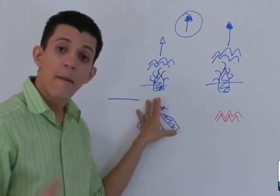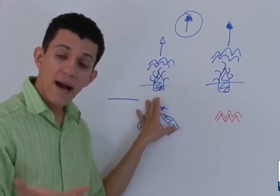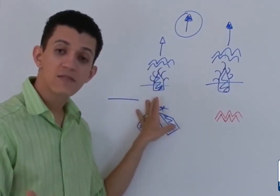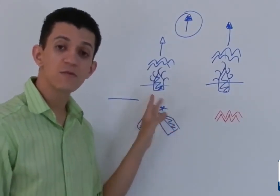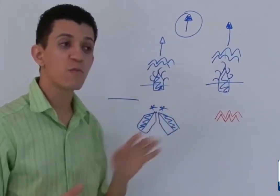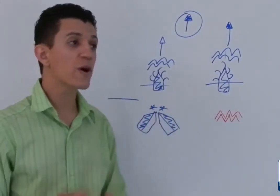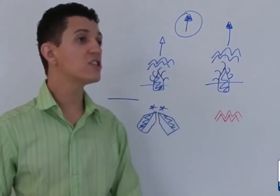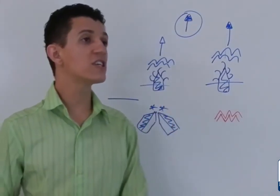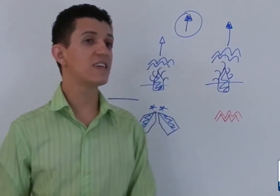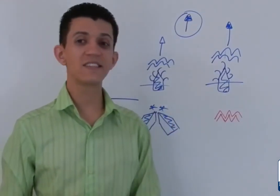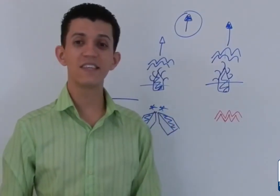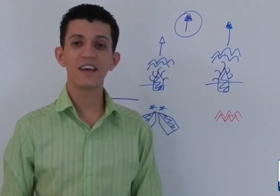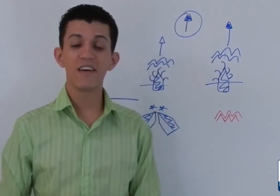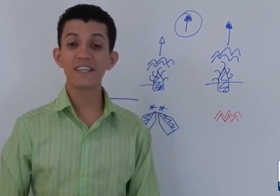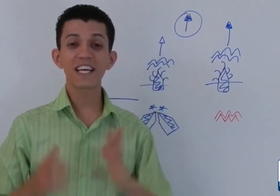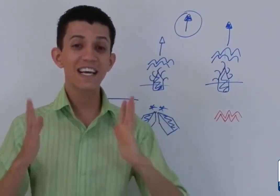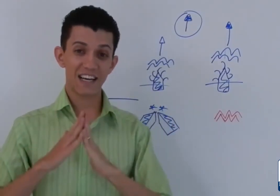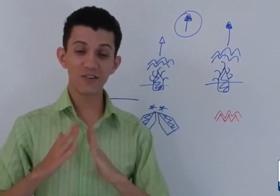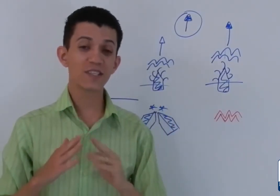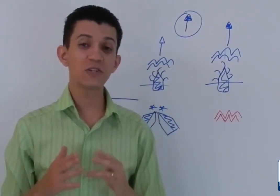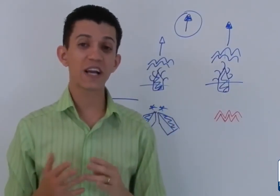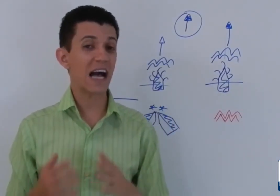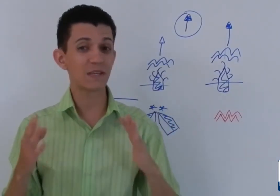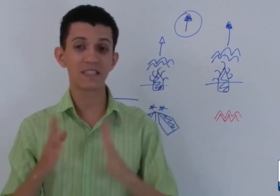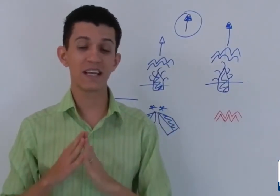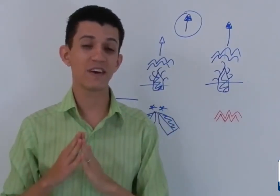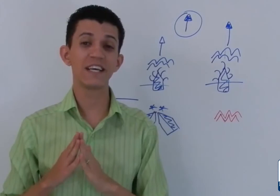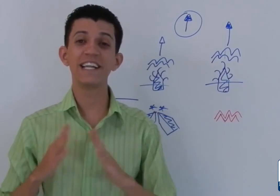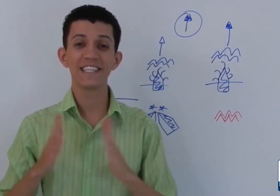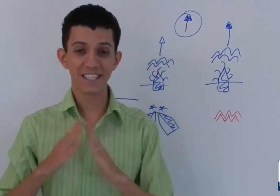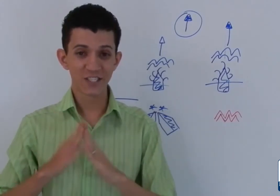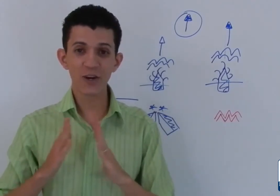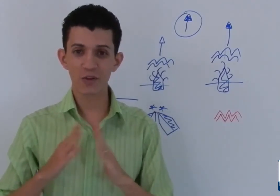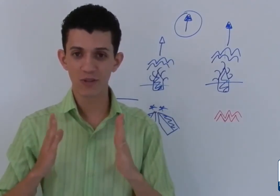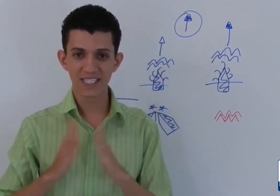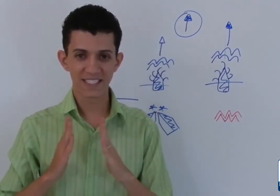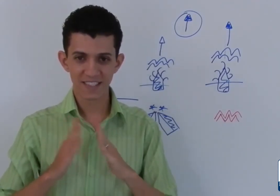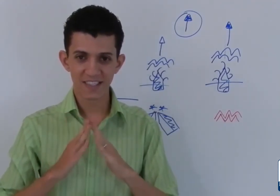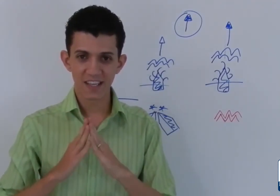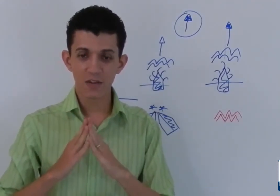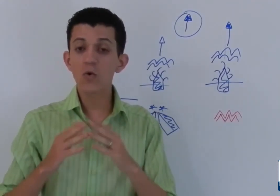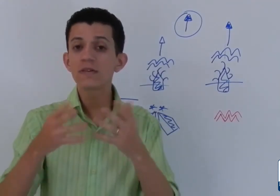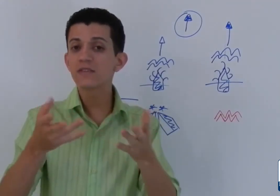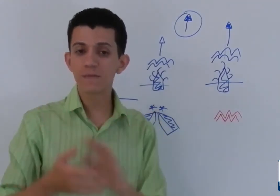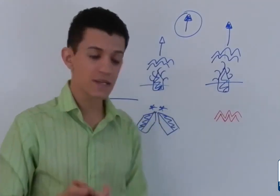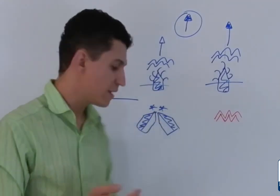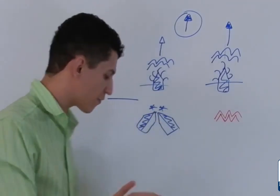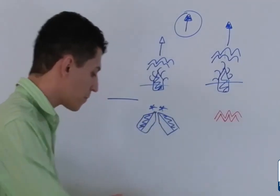Mas vamos supor que a gente quisesse fazer o sinal de casa, mas quisesse fazer ele sorrindo. Num contexto específico.